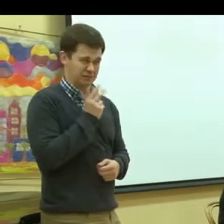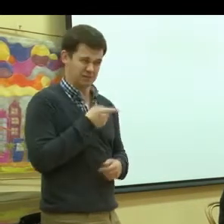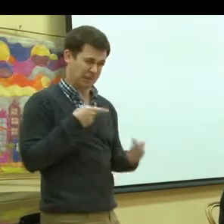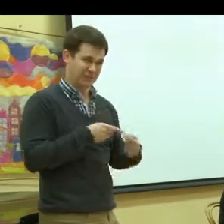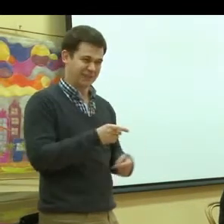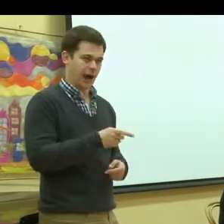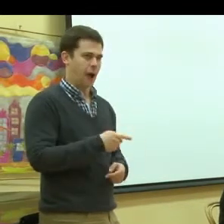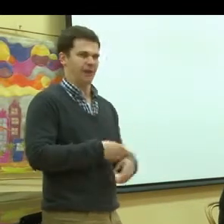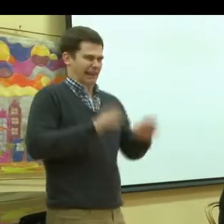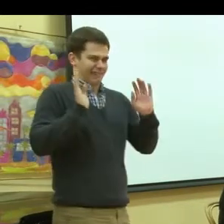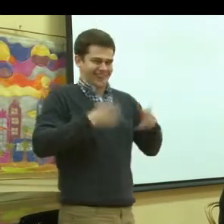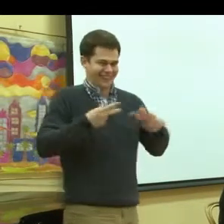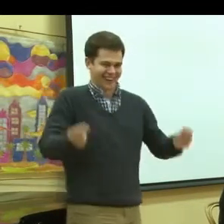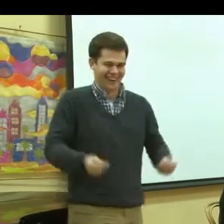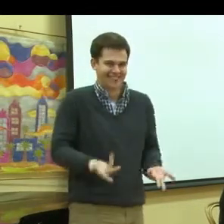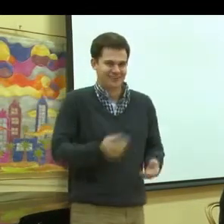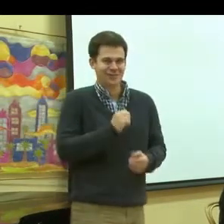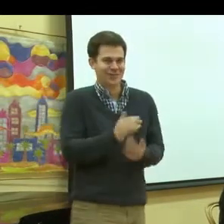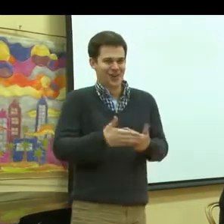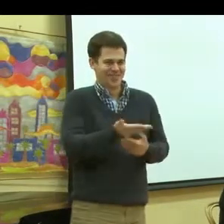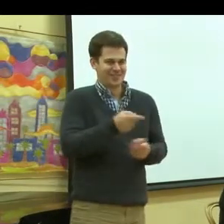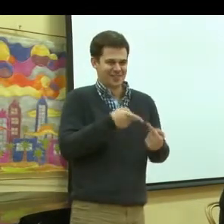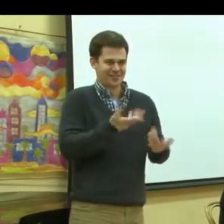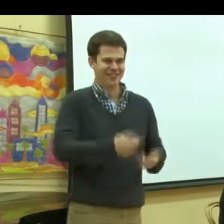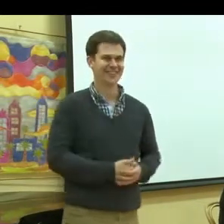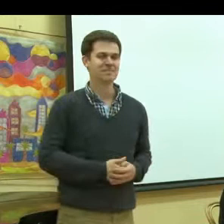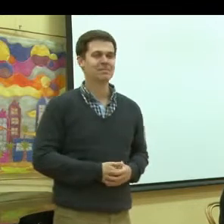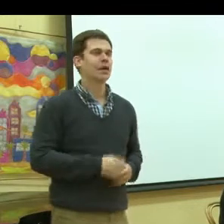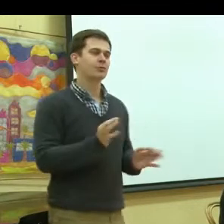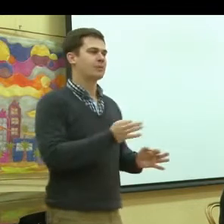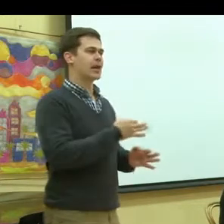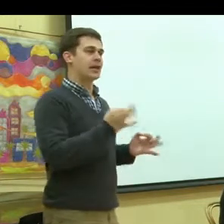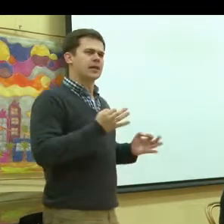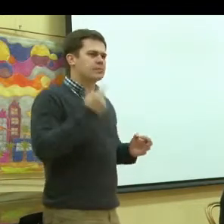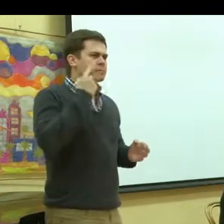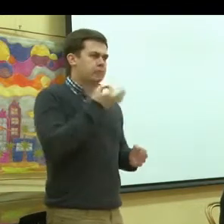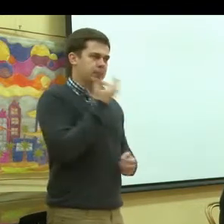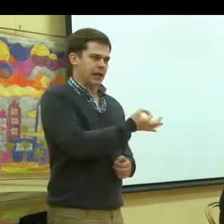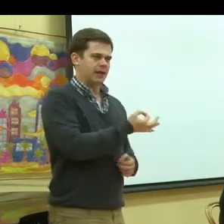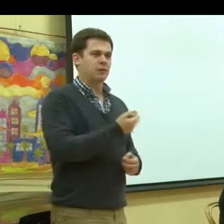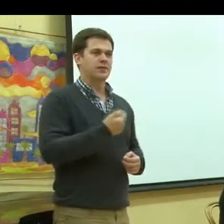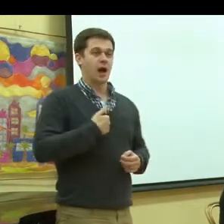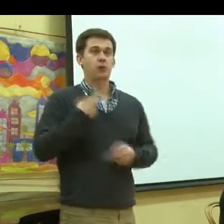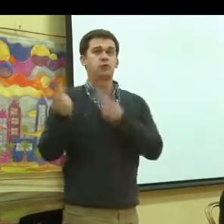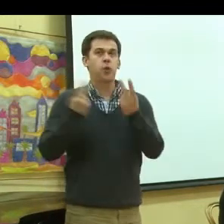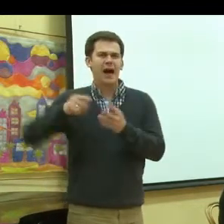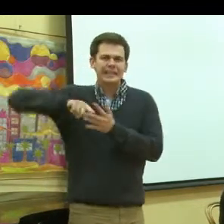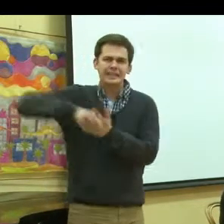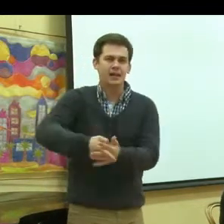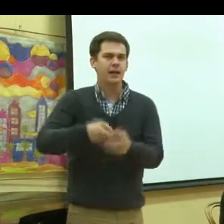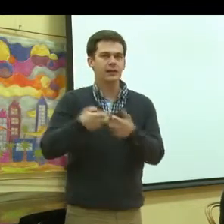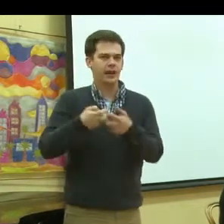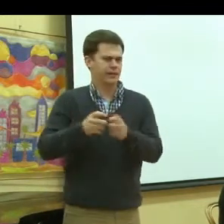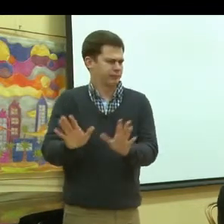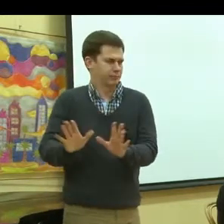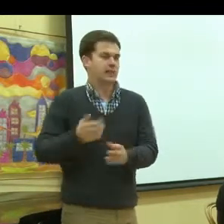To jest mieszanka, czyli kto najpierw tańczył, no bo ja tak się zastanawiałem. Postanowiłem jak najmniej szukać w internecie i postanowiłem, że jak najwięcej